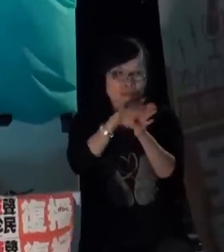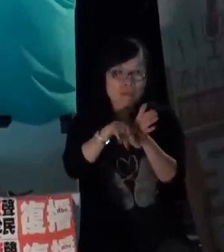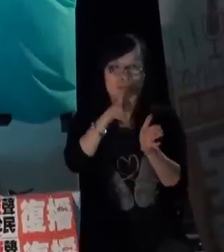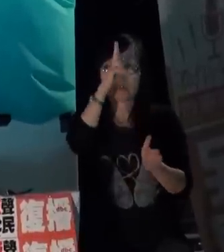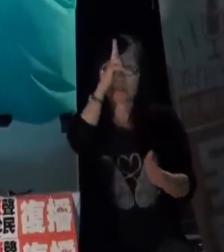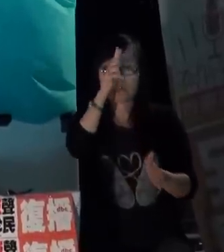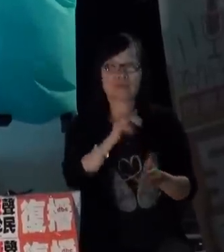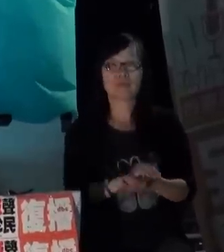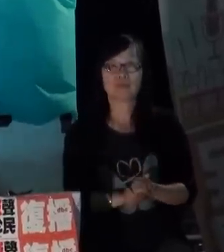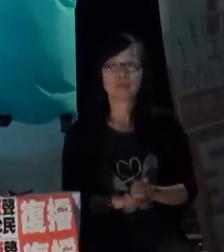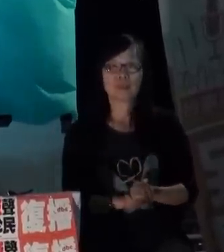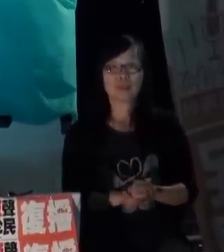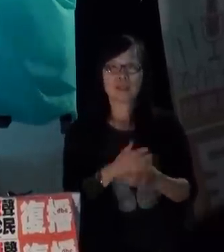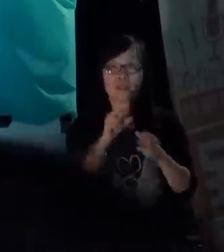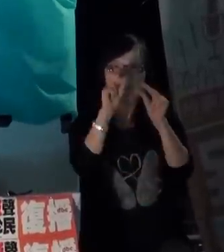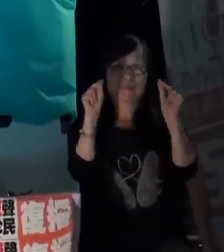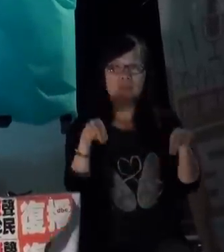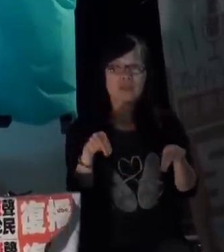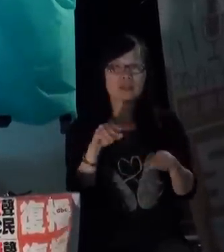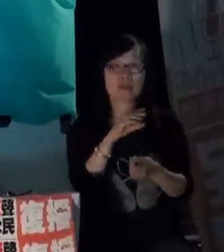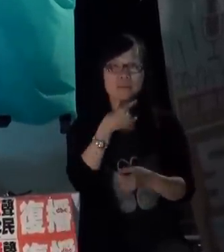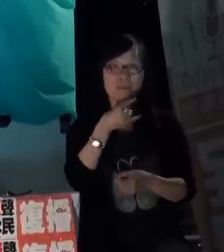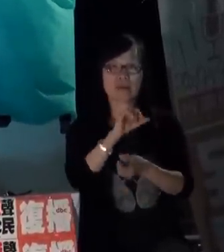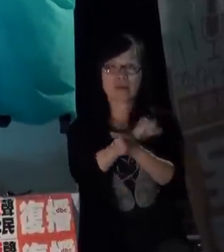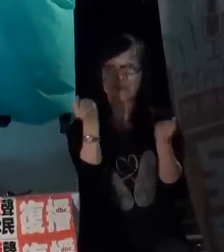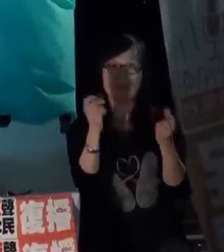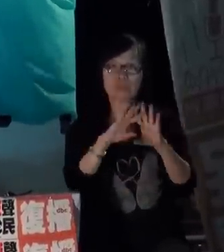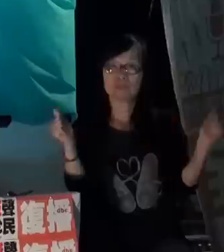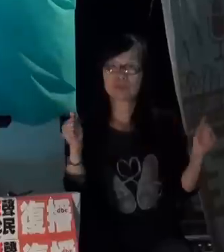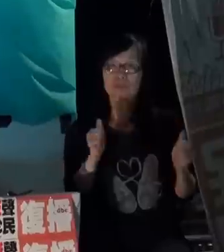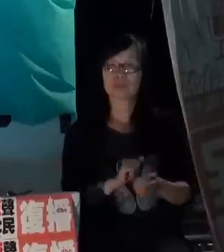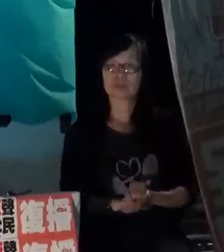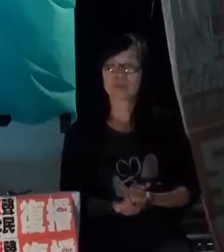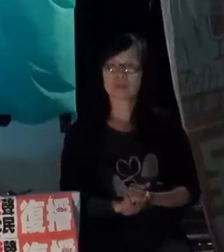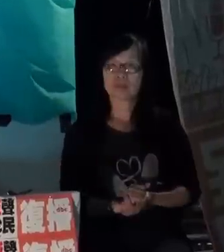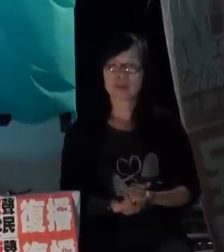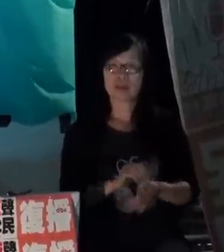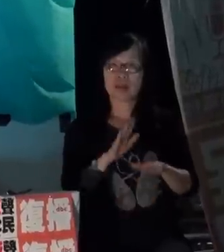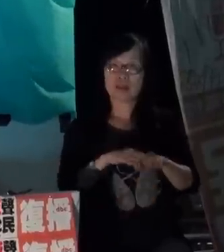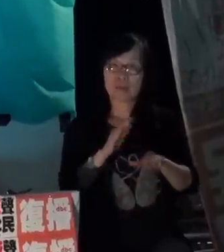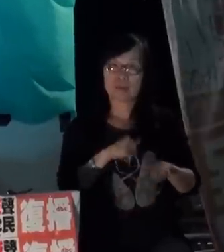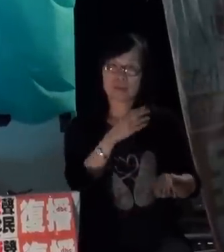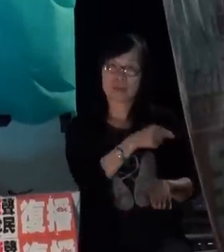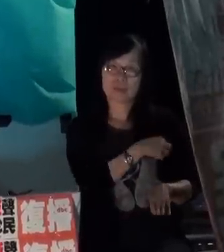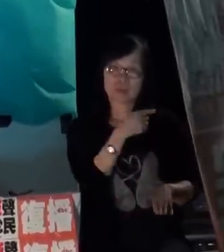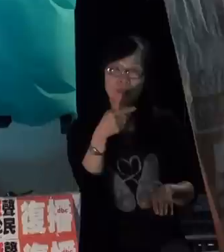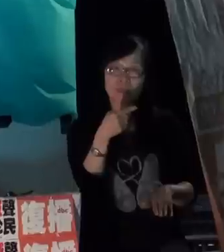呢啲味 喎。哥，你而家呢啲嘢問題都全冇解決到喎。 因為佢即係啱啱一星期一又講翻，又要兜圈嘅喎，又要講